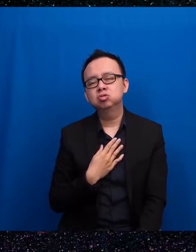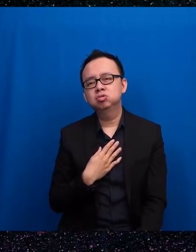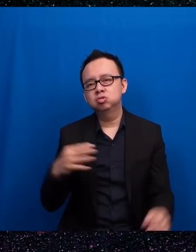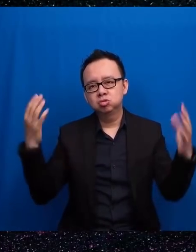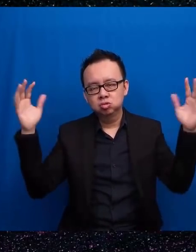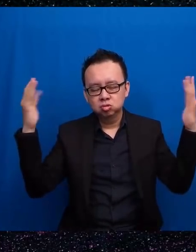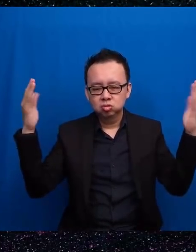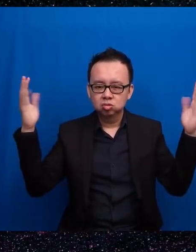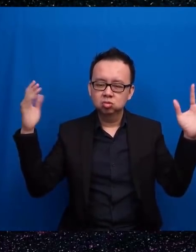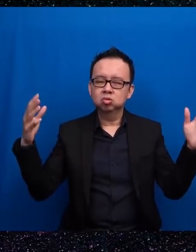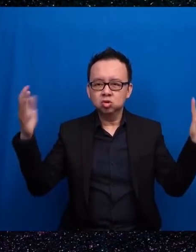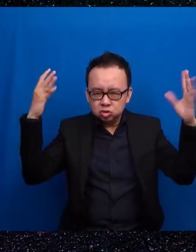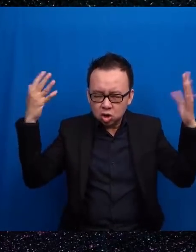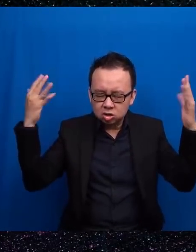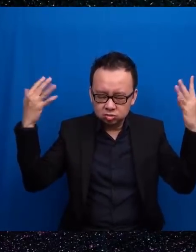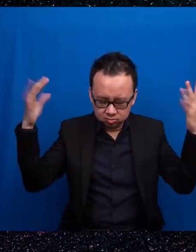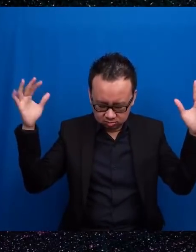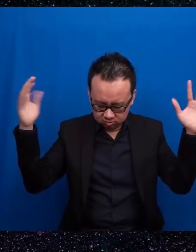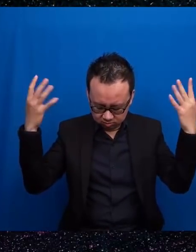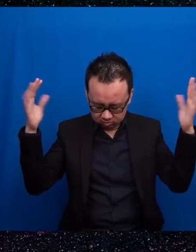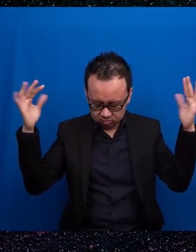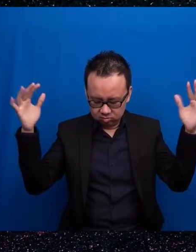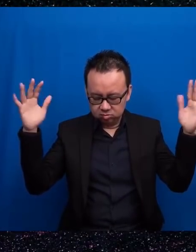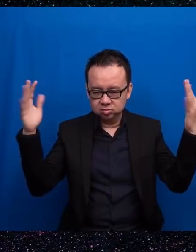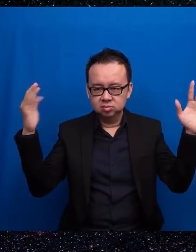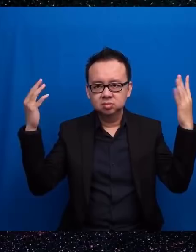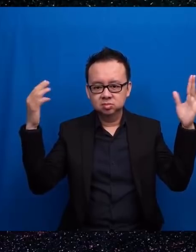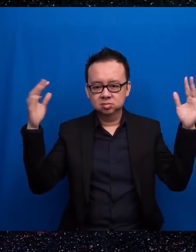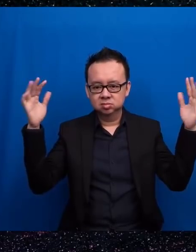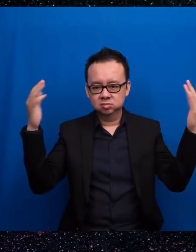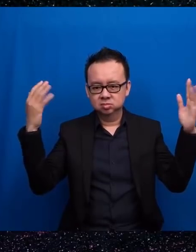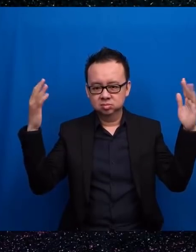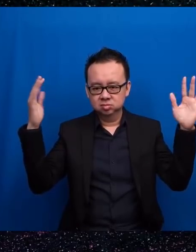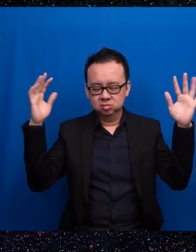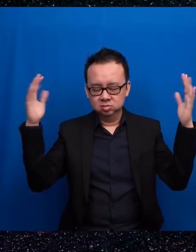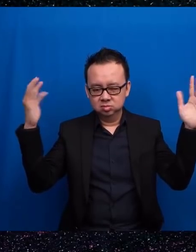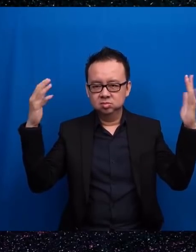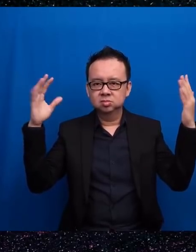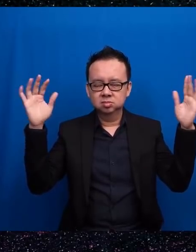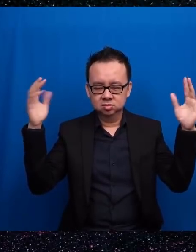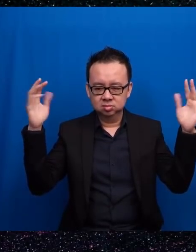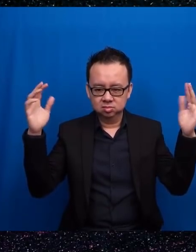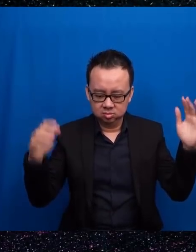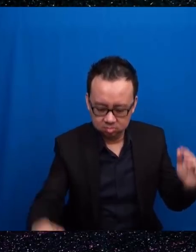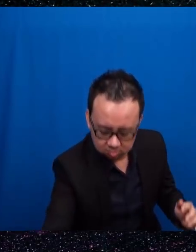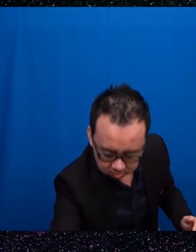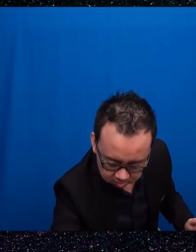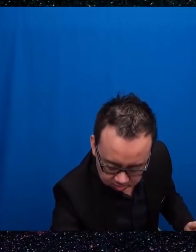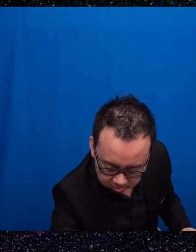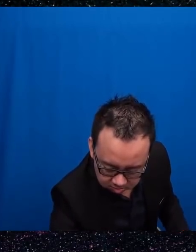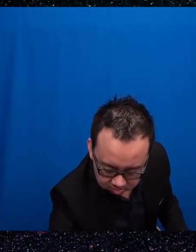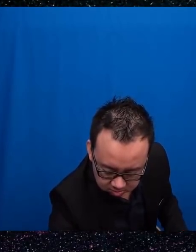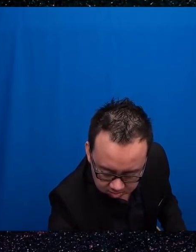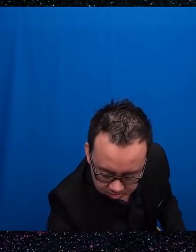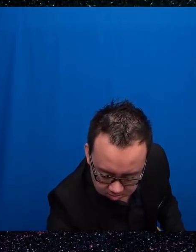bagiku. Berikan sorak-sorai dengan iman. Terimalah berkat Tuhan. Haleluya.